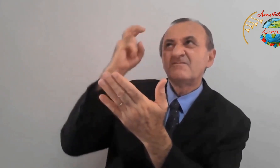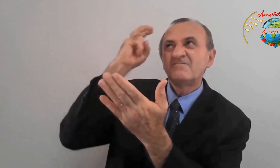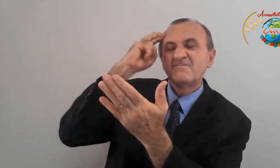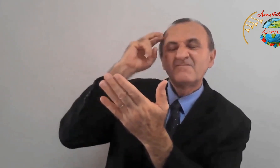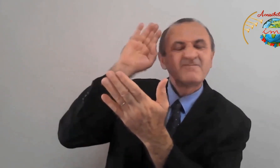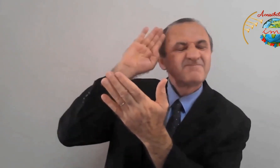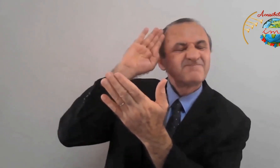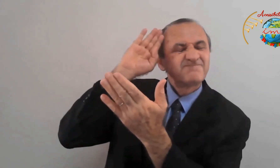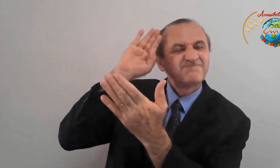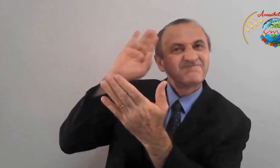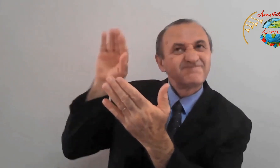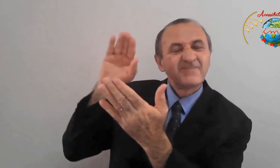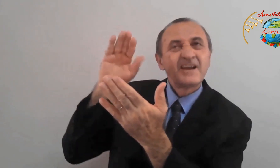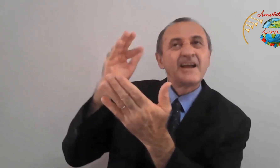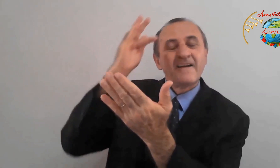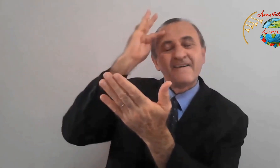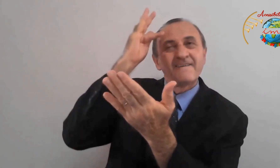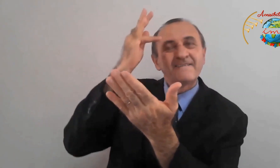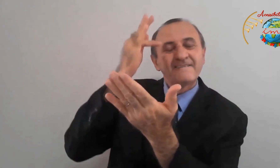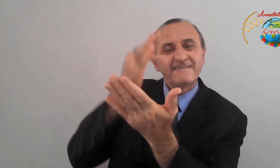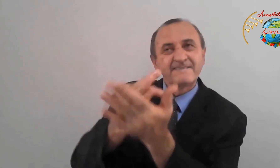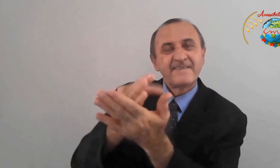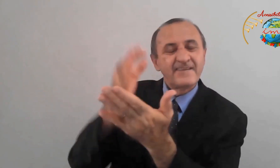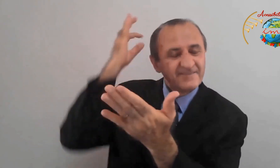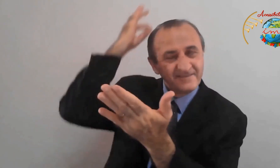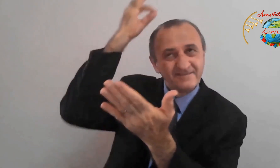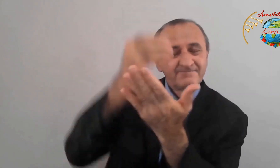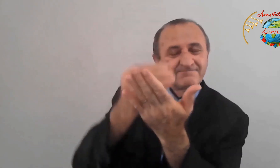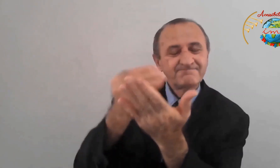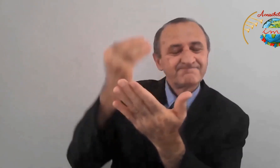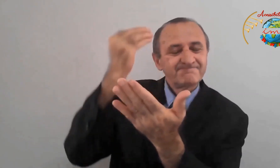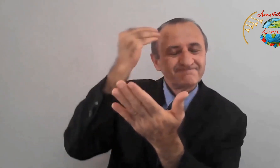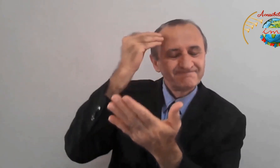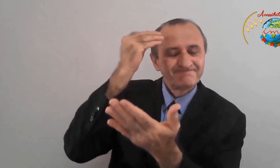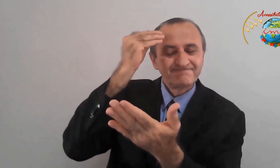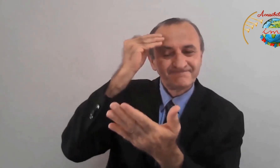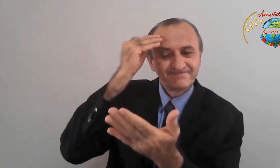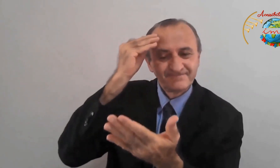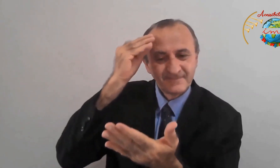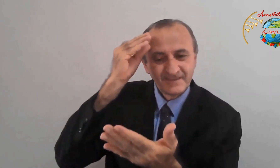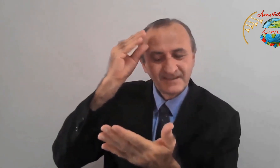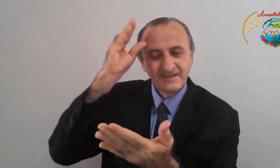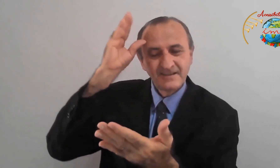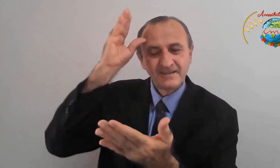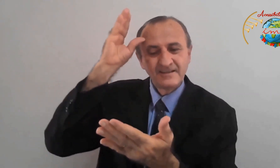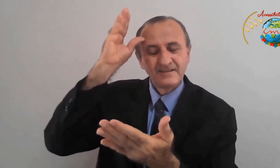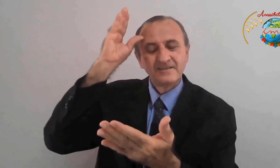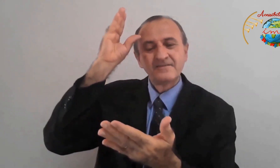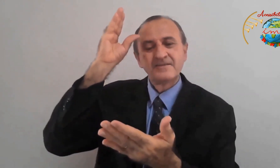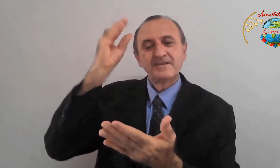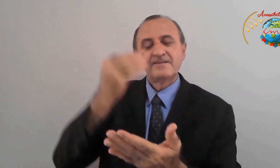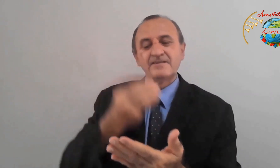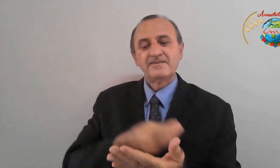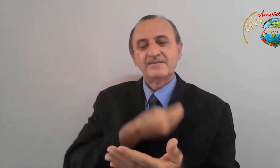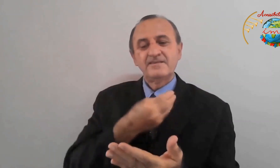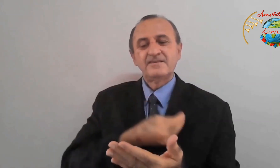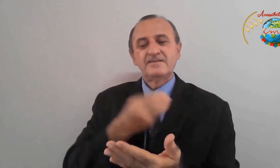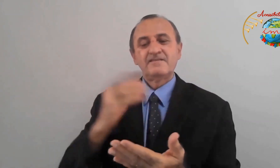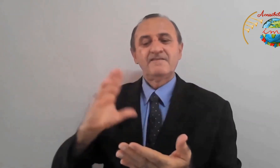Sai aquilo que é da cultura, aquilo que é do homem, do humano, e vem aquilo que é profético, de Deus, que dá entendimento e conhecimento